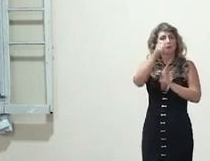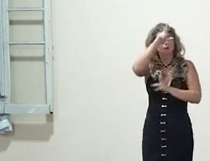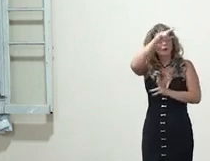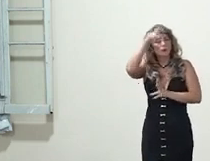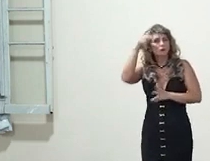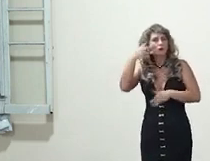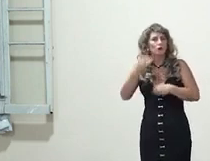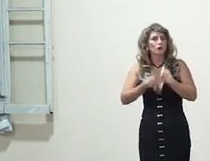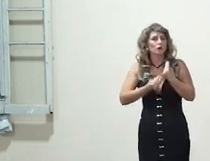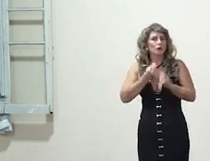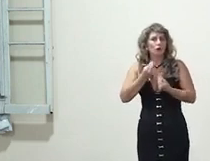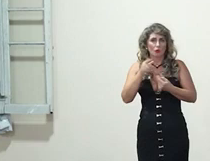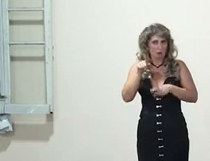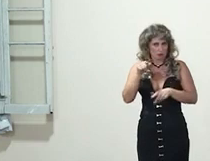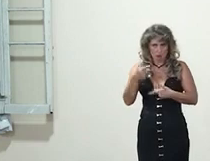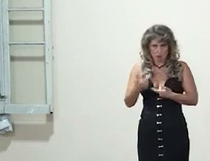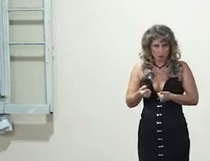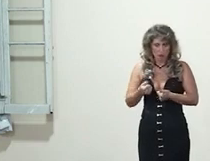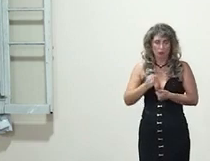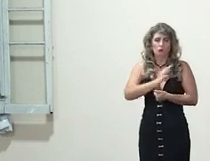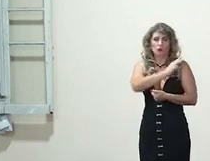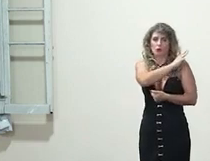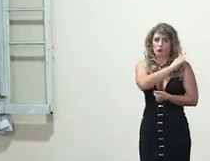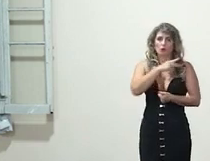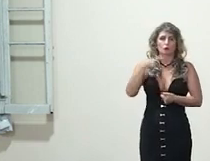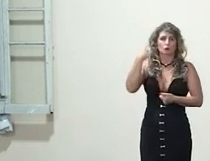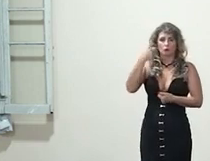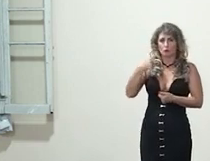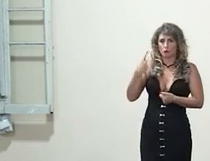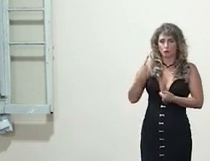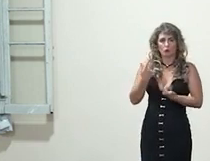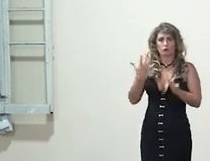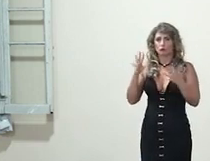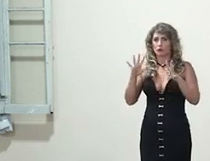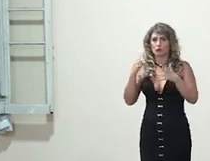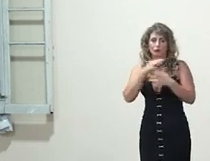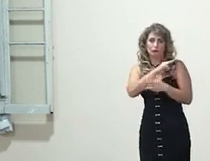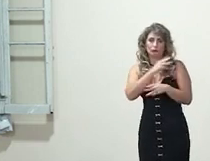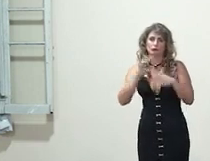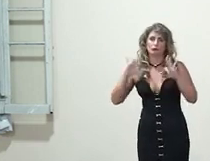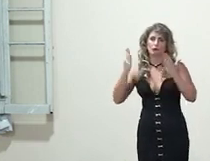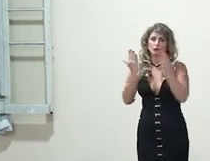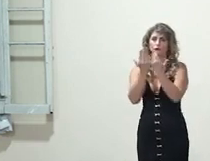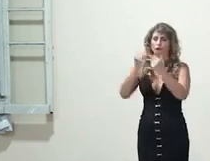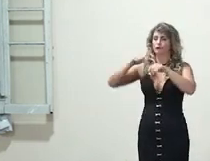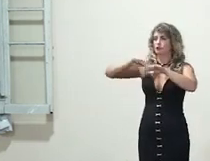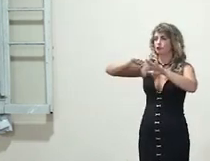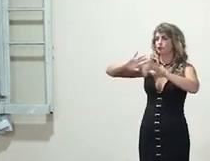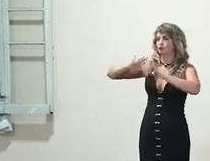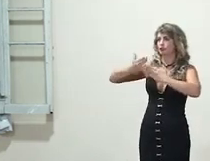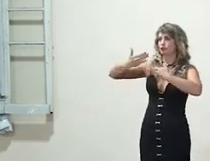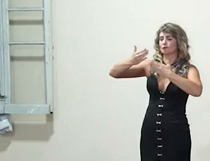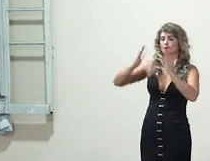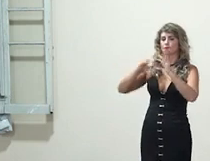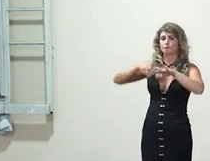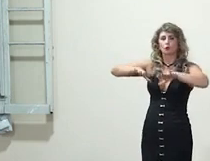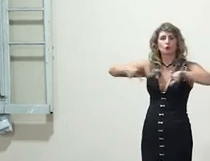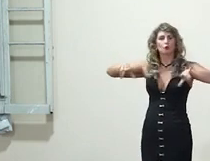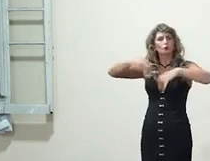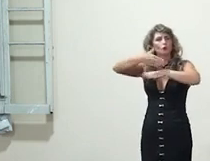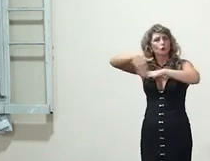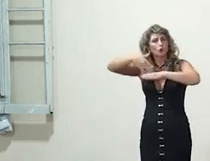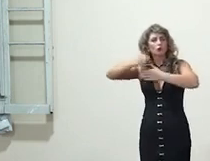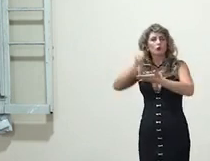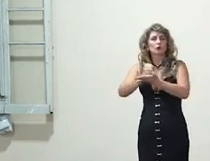ouvir, o Ministério Público. Se o Ministério não ouvir, vão fechar a rua. Então assim, essas ações a gente tem que fazer. Só que sim, tem que ser